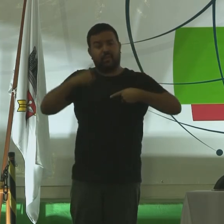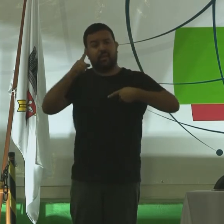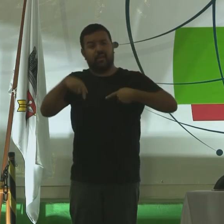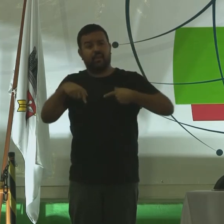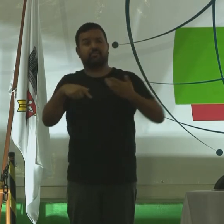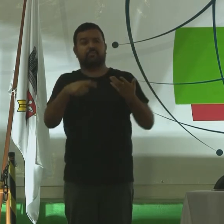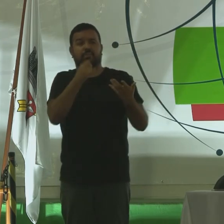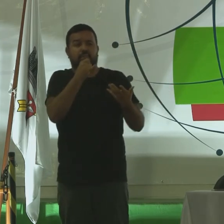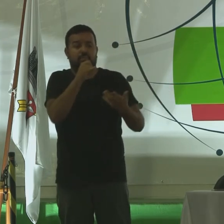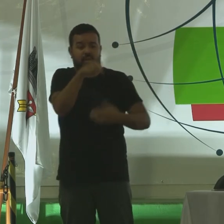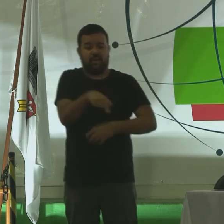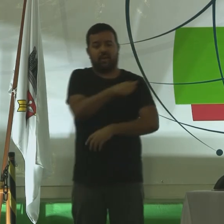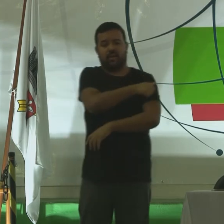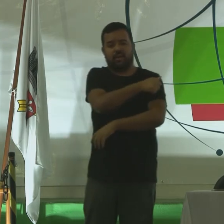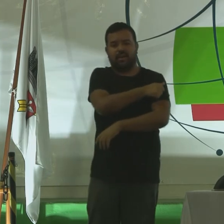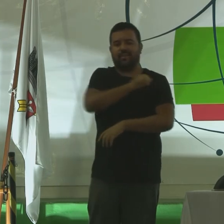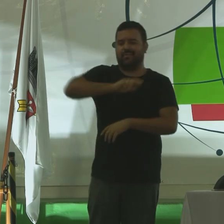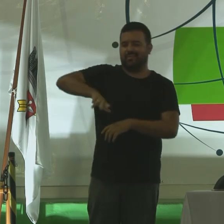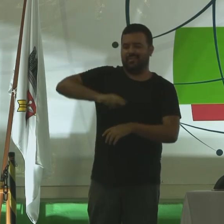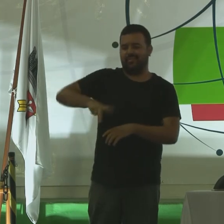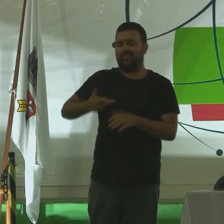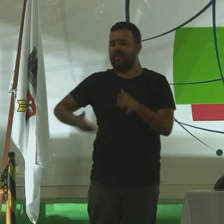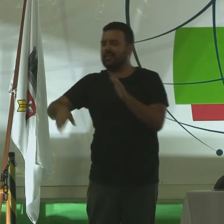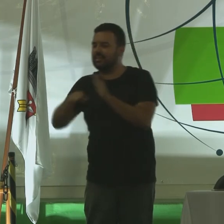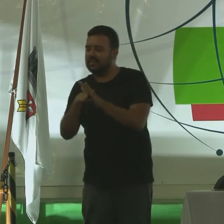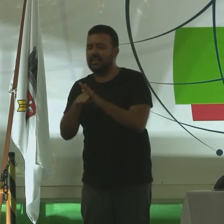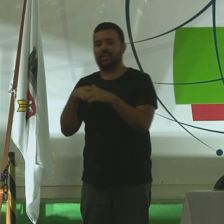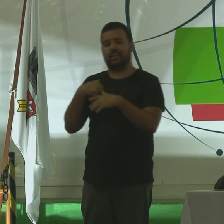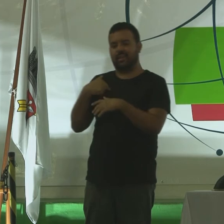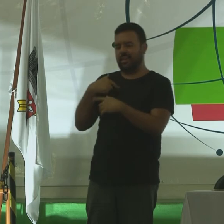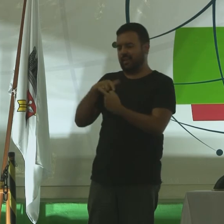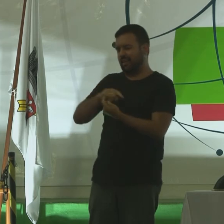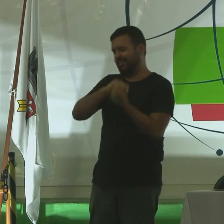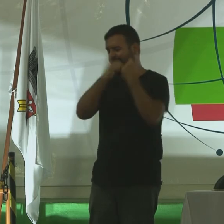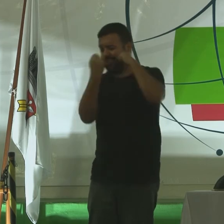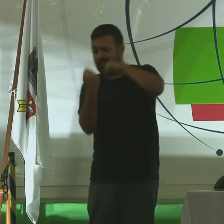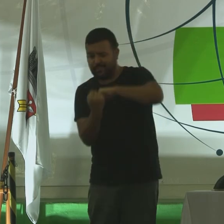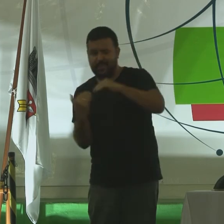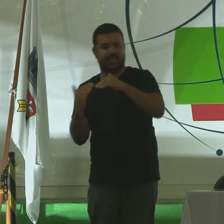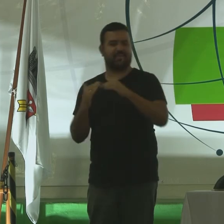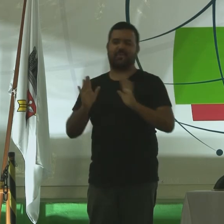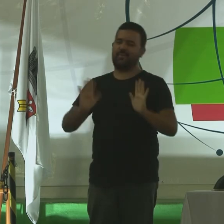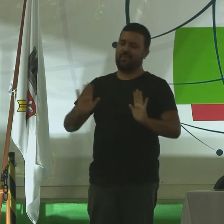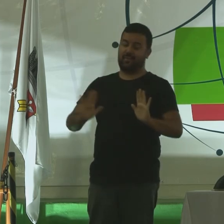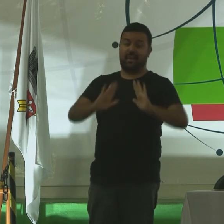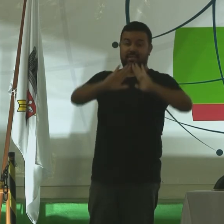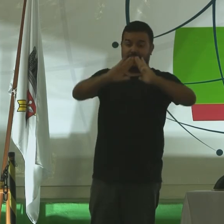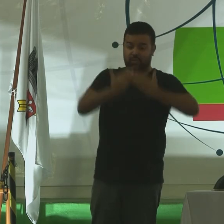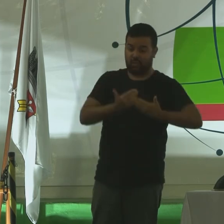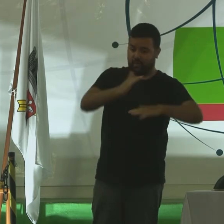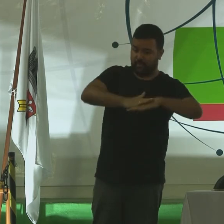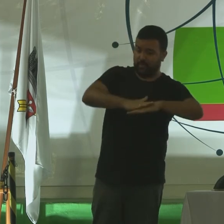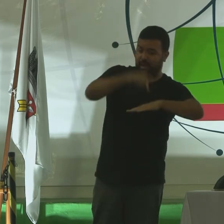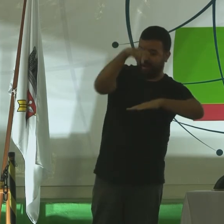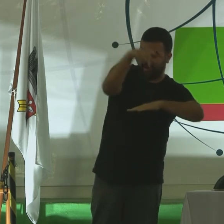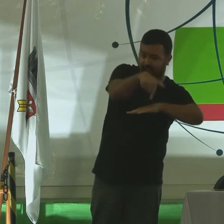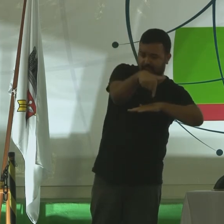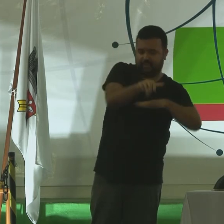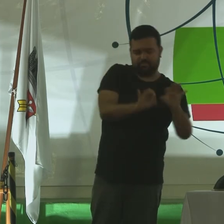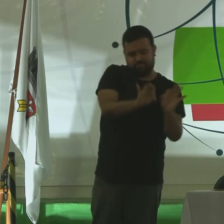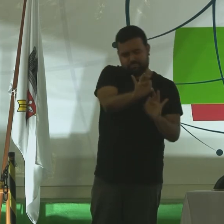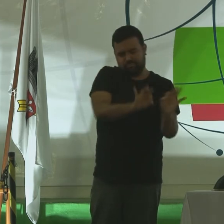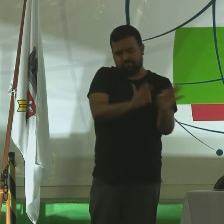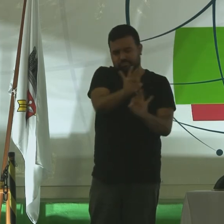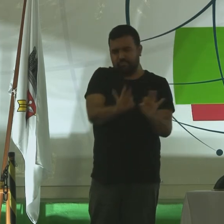não é esse aluno diferente que chega que precisa se adaptar a essa escola, mas é essa escola a começar a se adequar